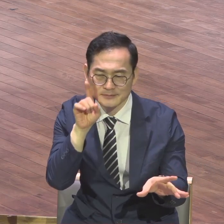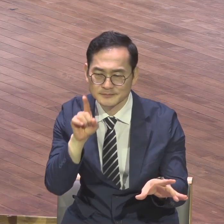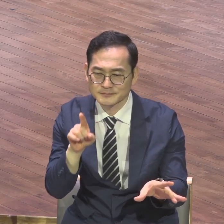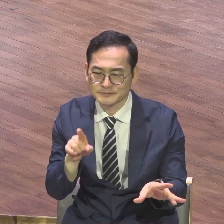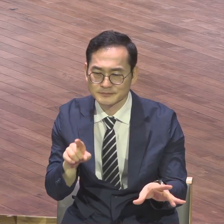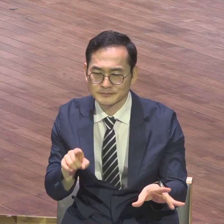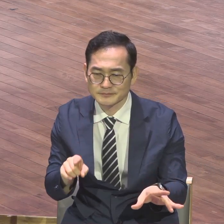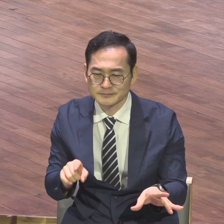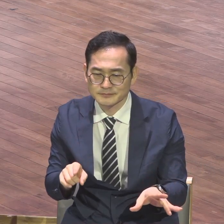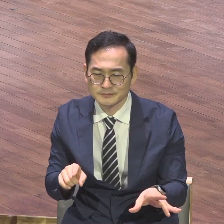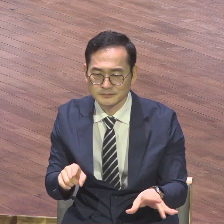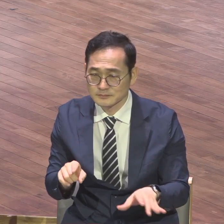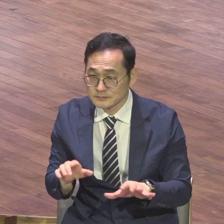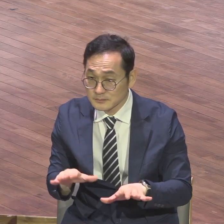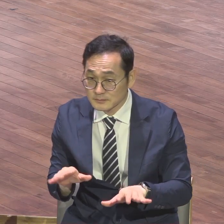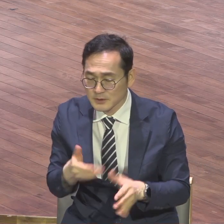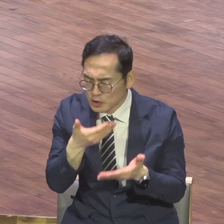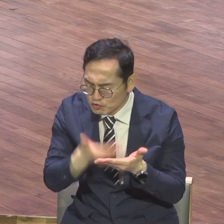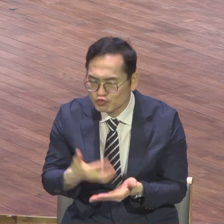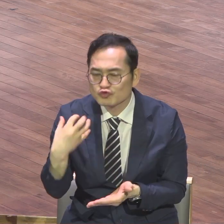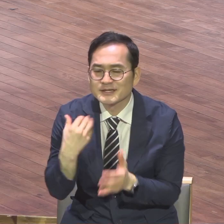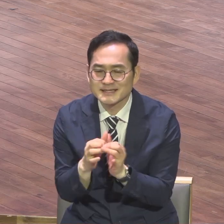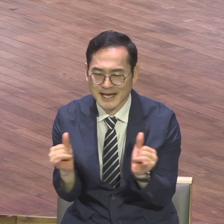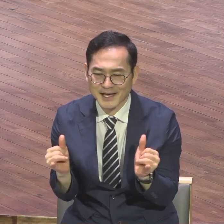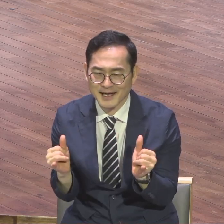오늘 말하면 중직자죠.